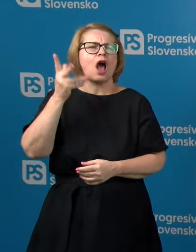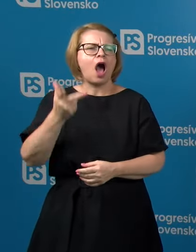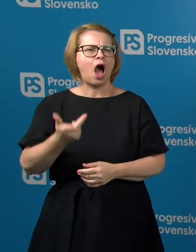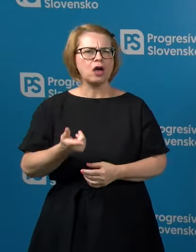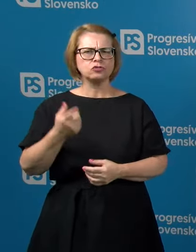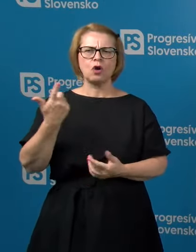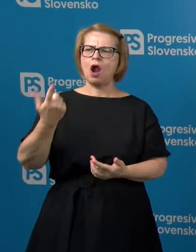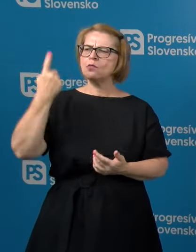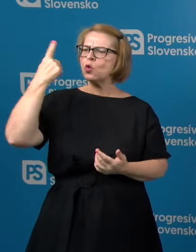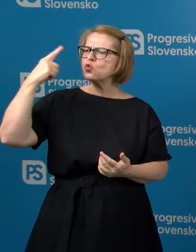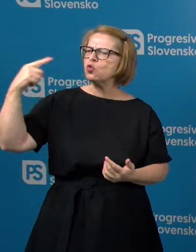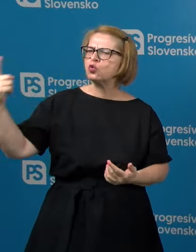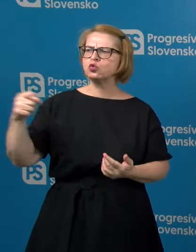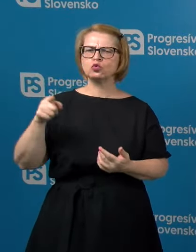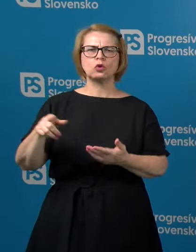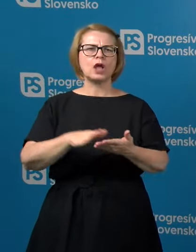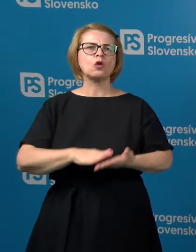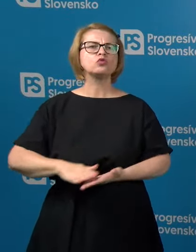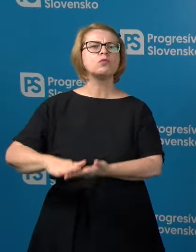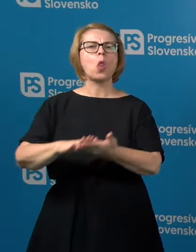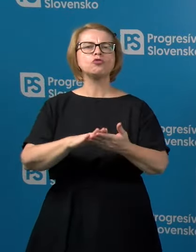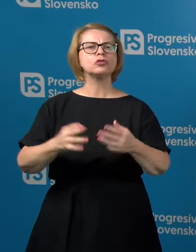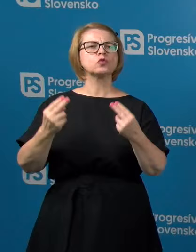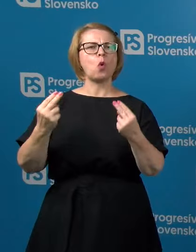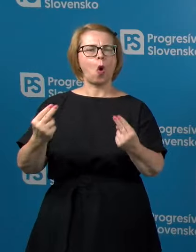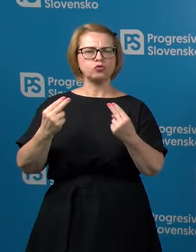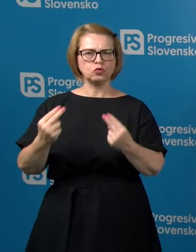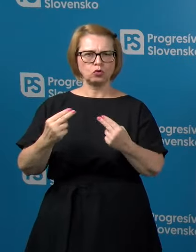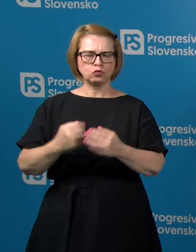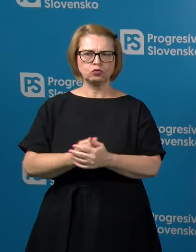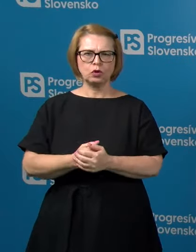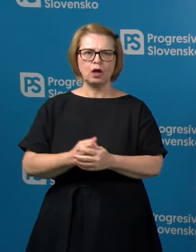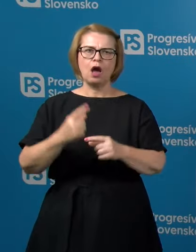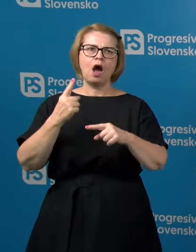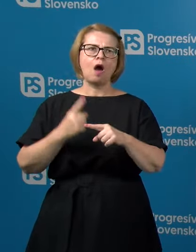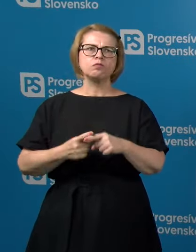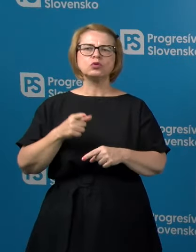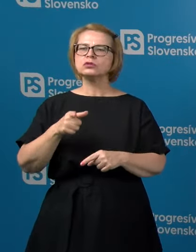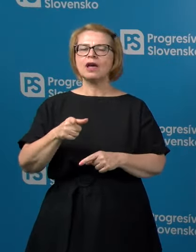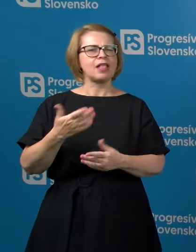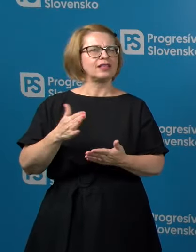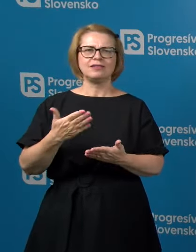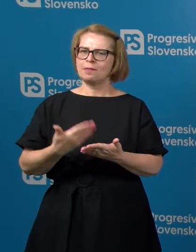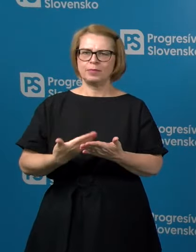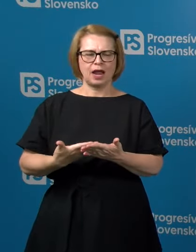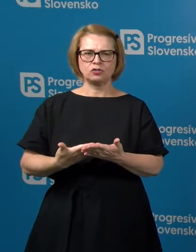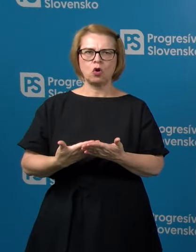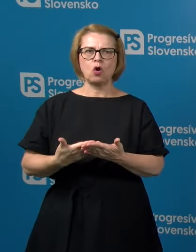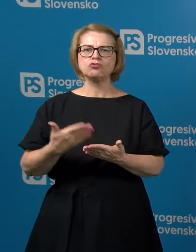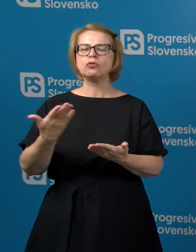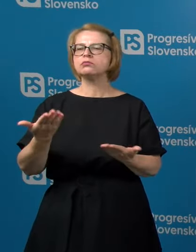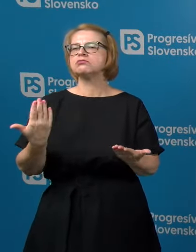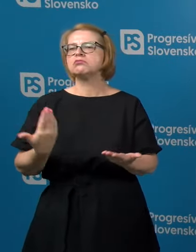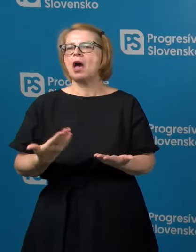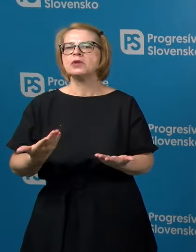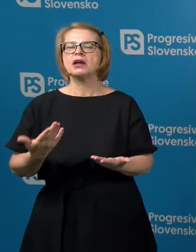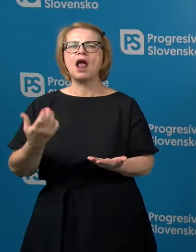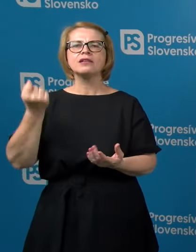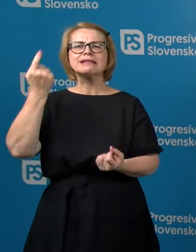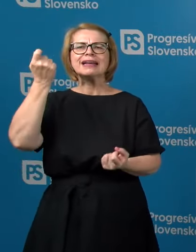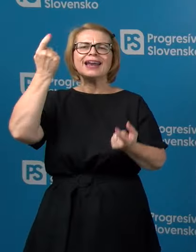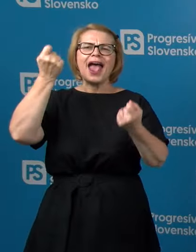alebo kultúrnosť ako spoločenskú hodnotu. A dokonca to nie je ani preto, že by sa napríklad